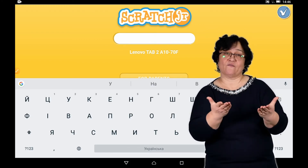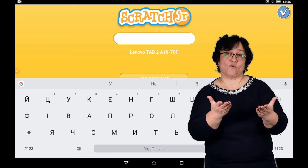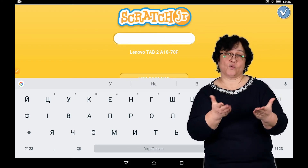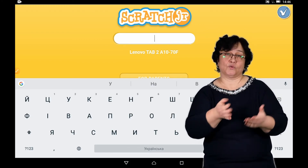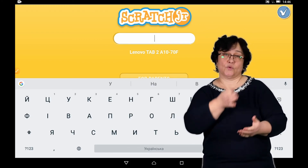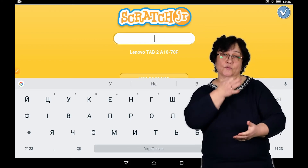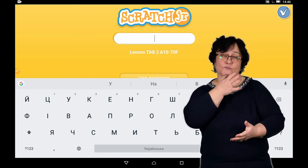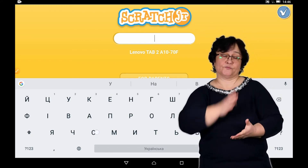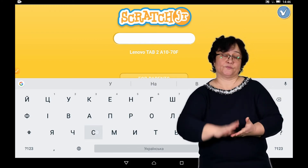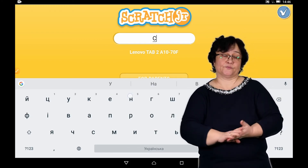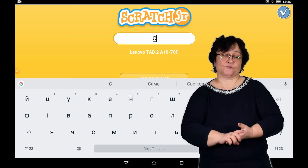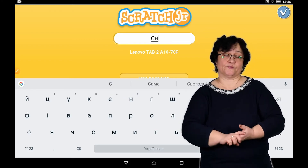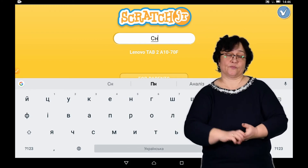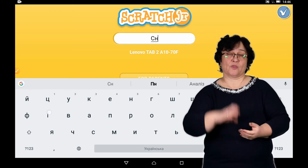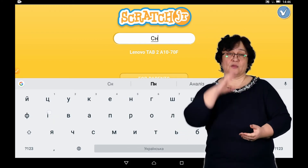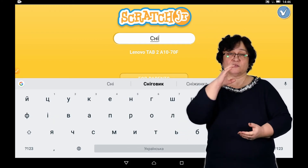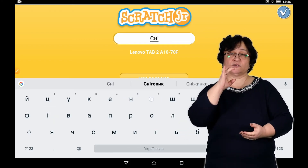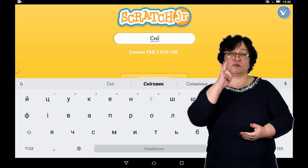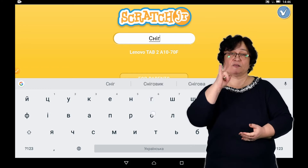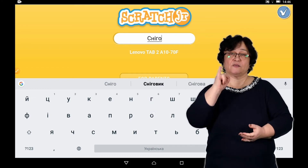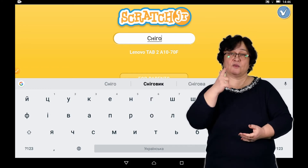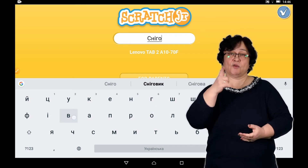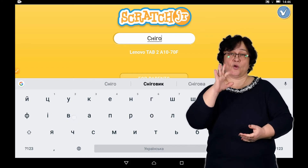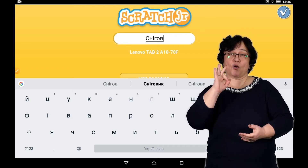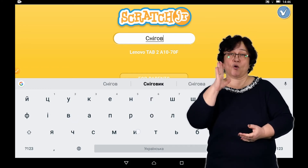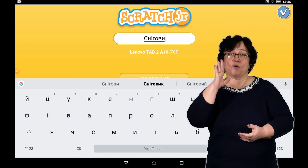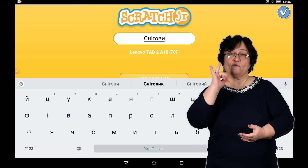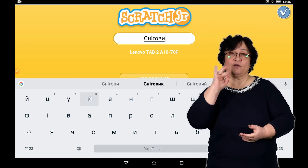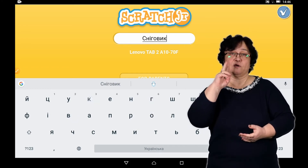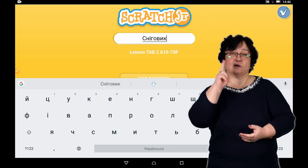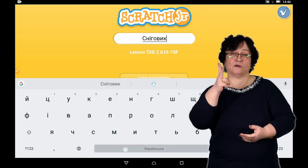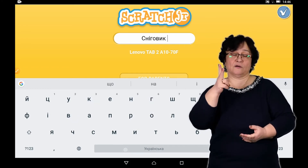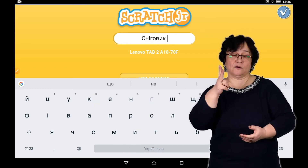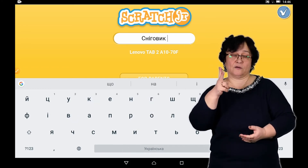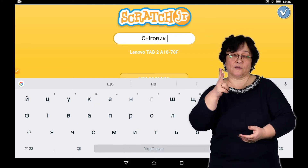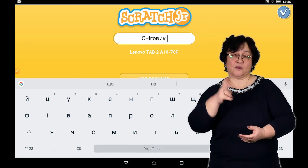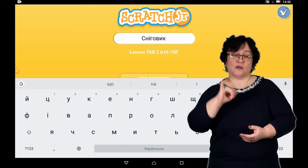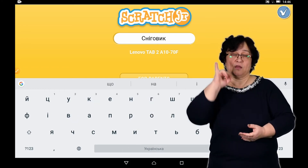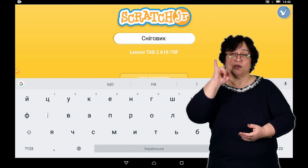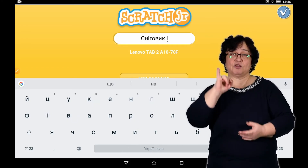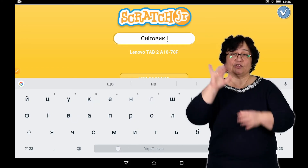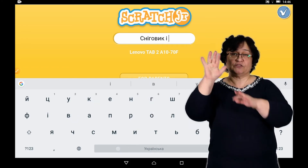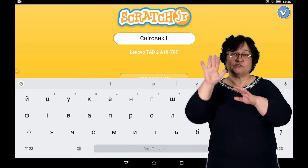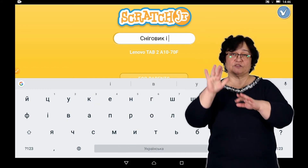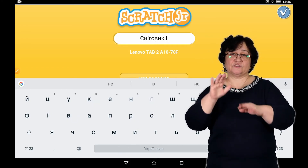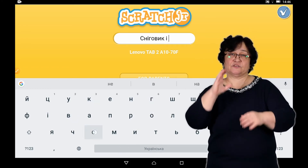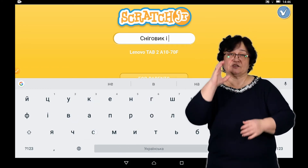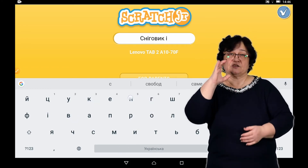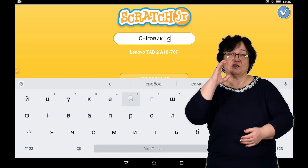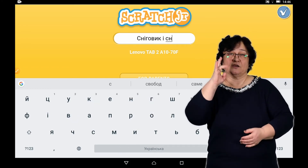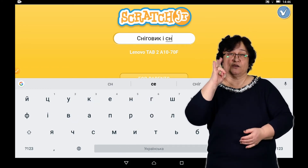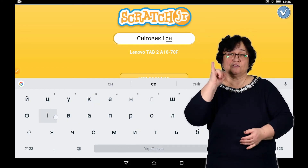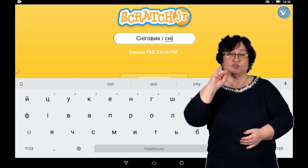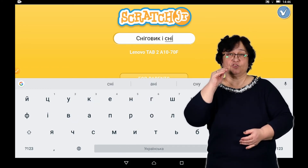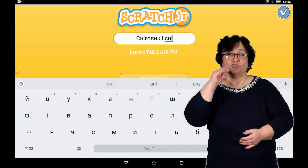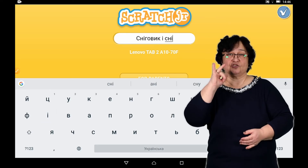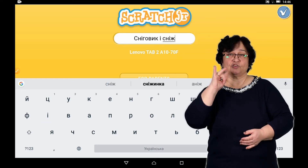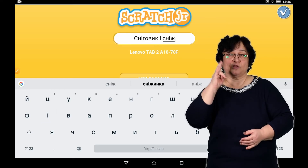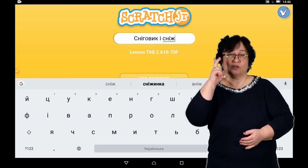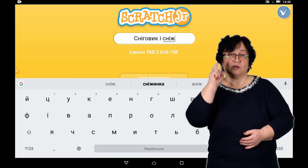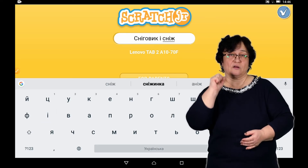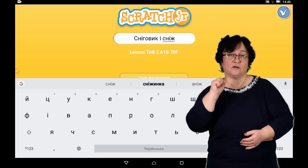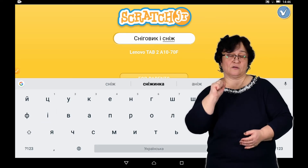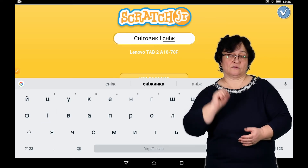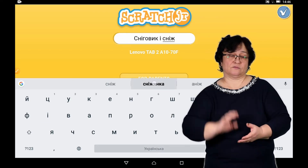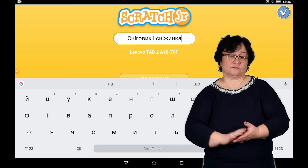Називаємо як завгодно. Сніговик якісь сніжинки, наприклад.